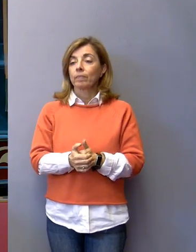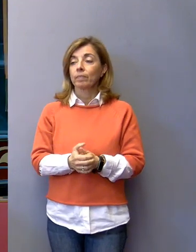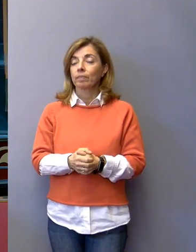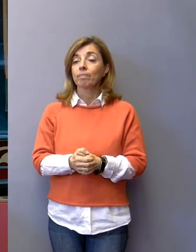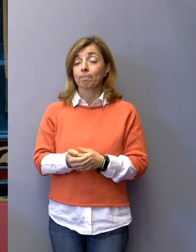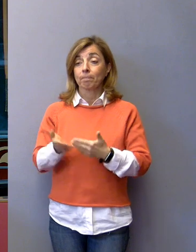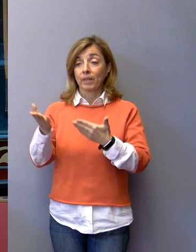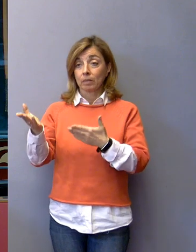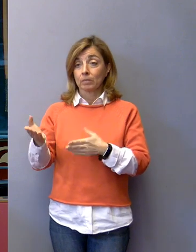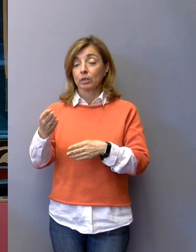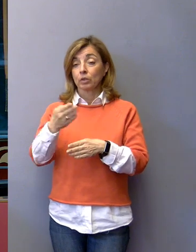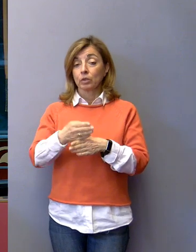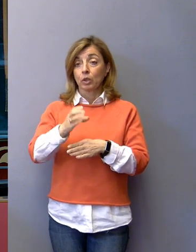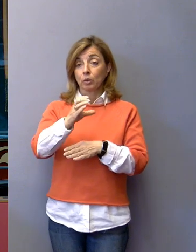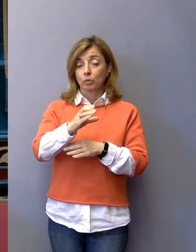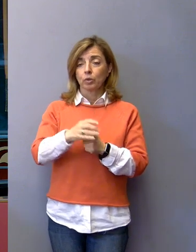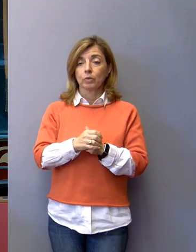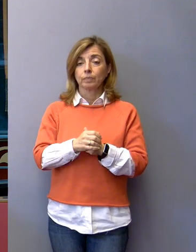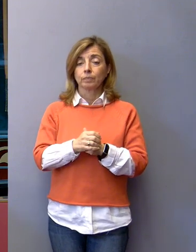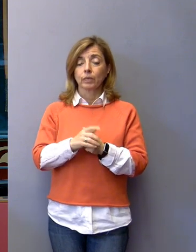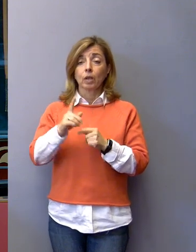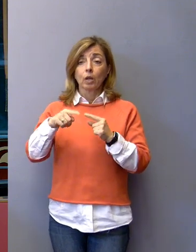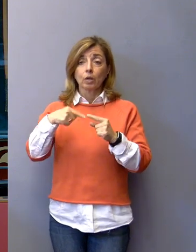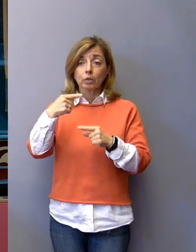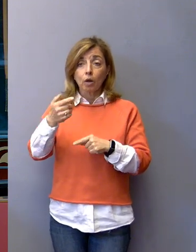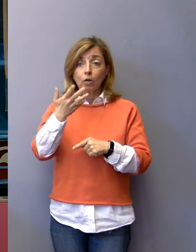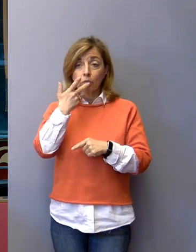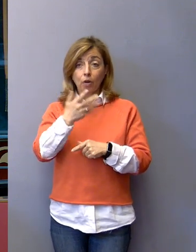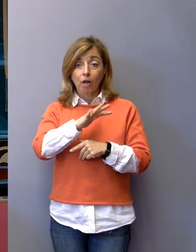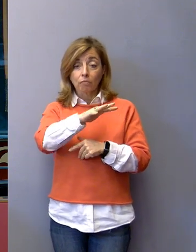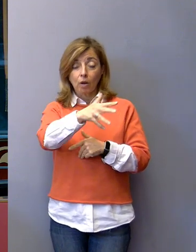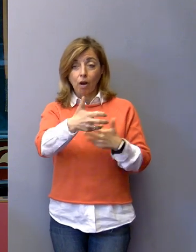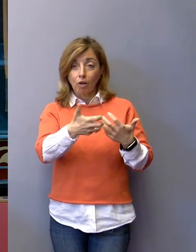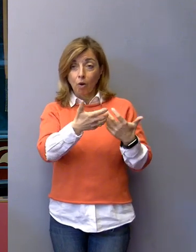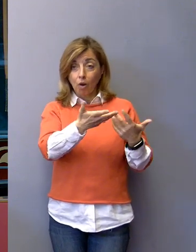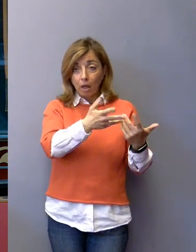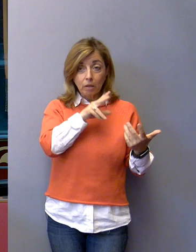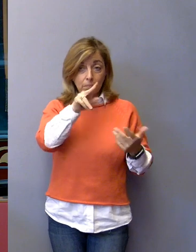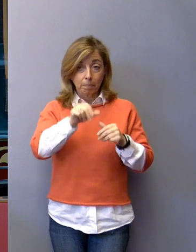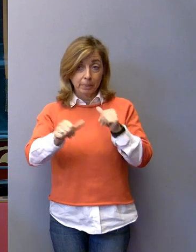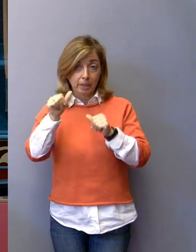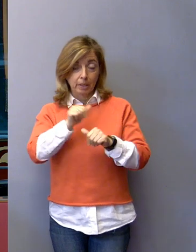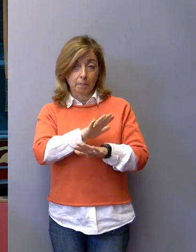prego consigliere dopo nel senso che lasciava andare avanti qualche collega ma comunque allora